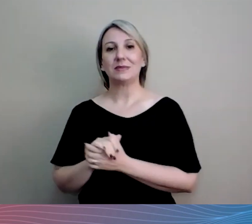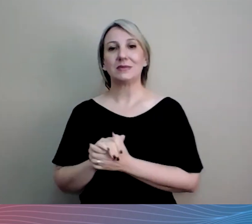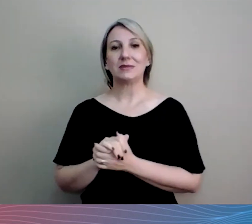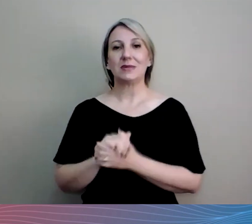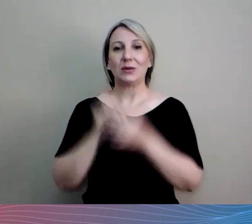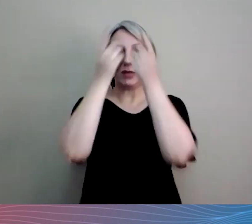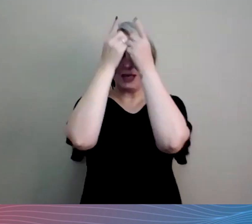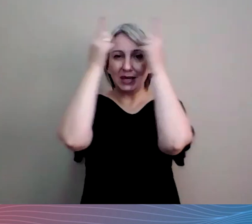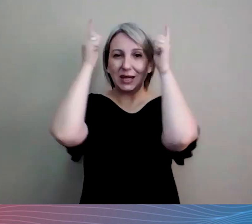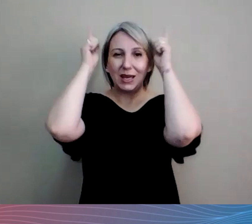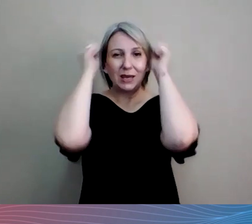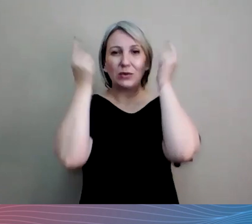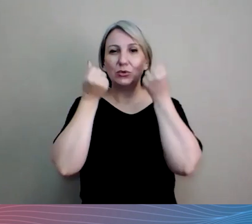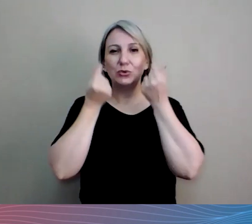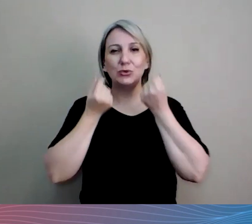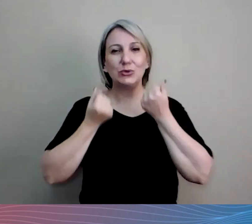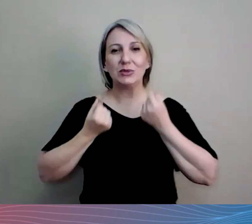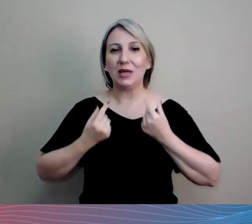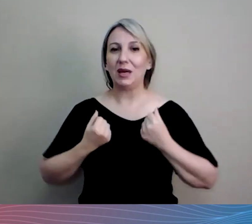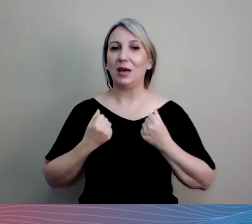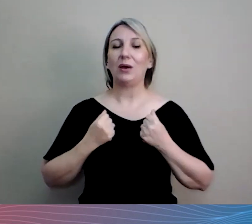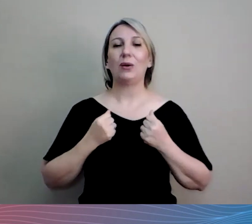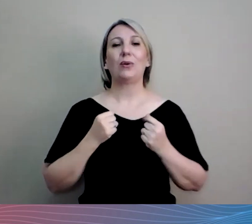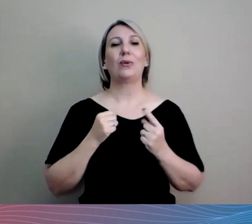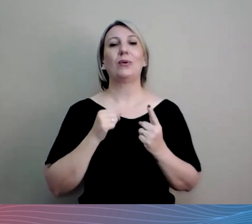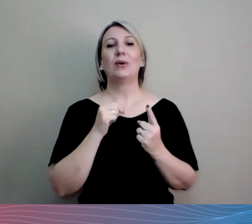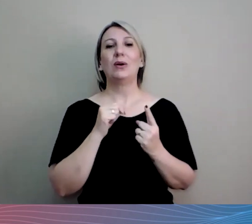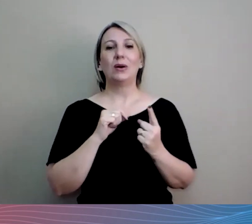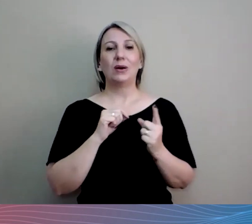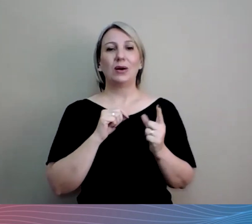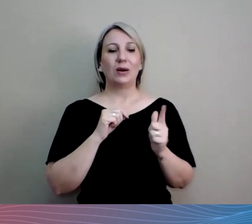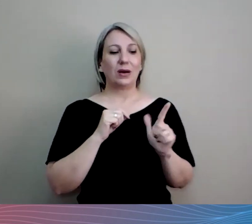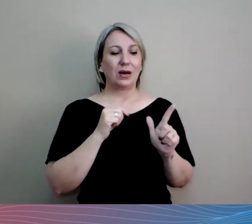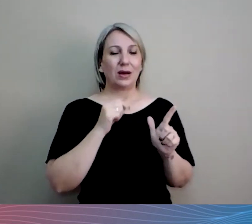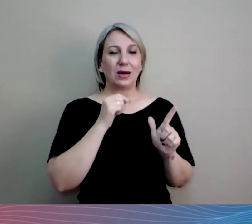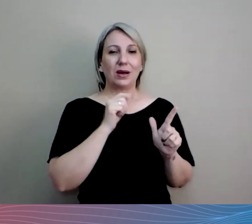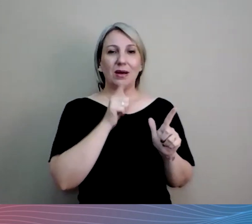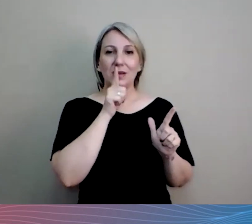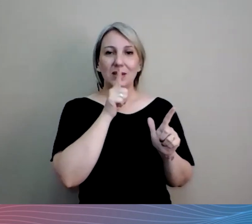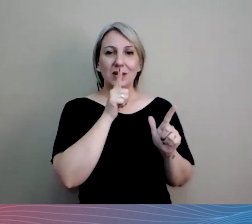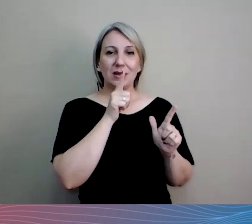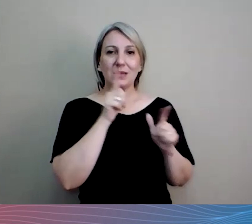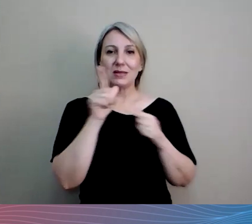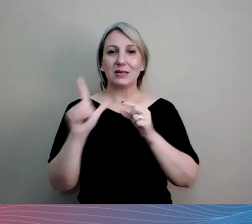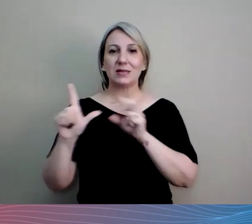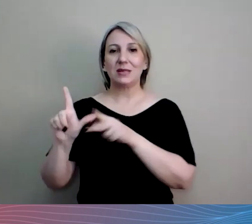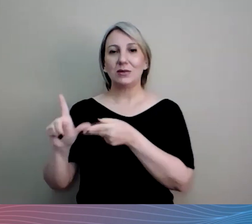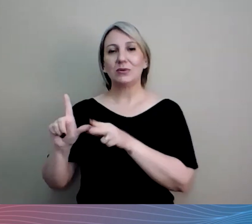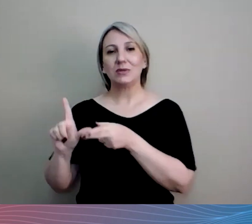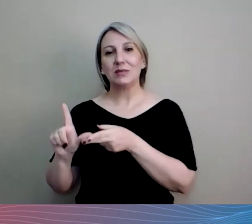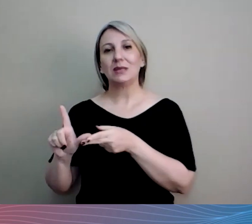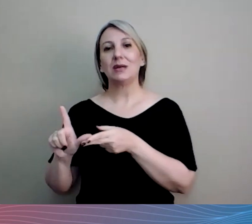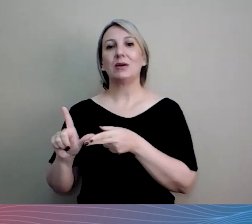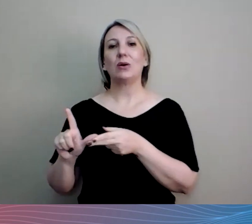circuncisão, nem incircuncisão, bárbaro, cita, escravo, livre, porém Cristo é tudo